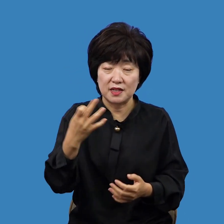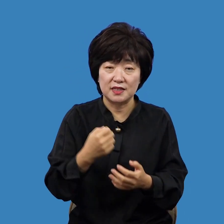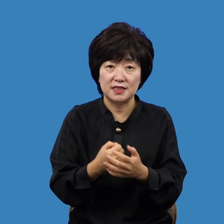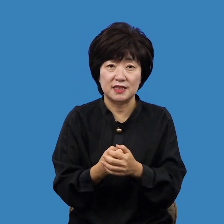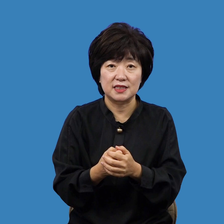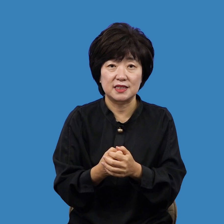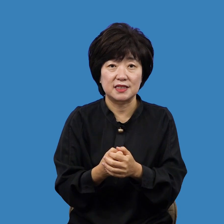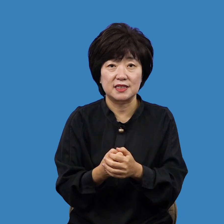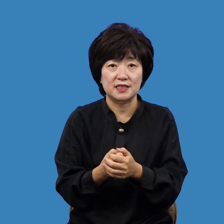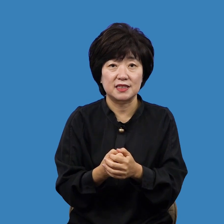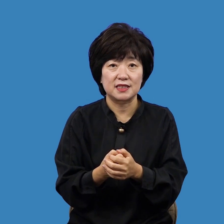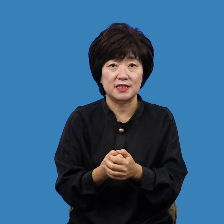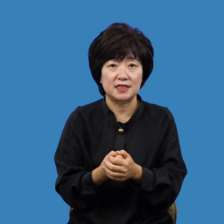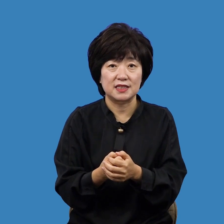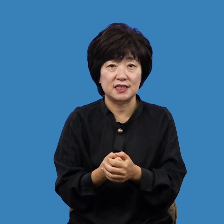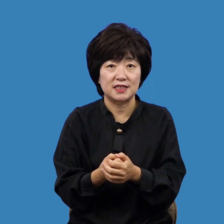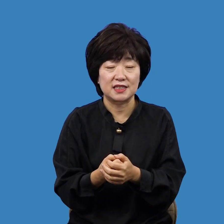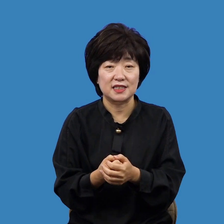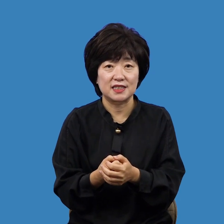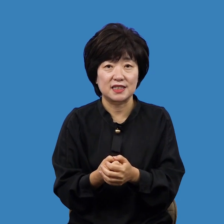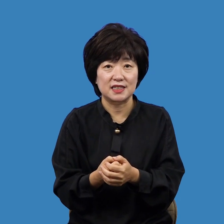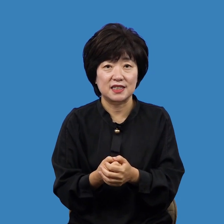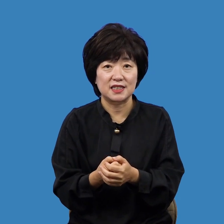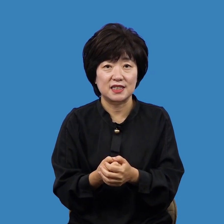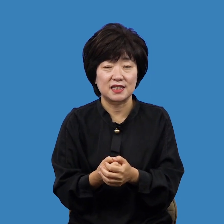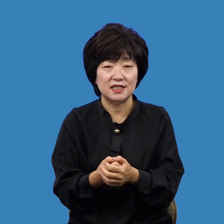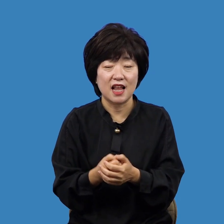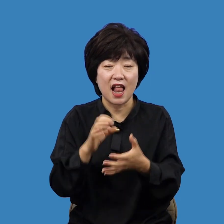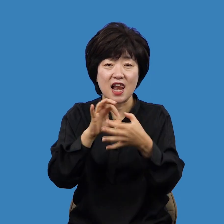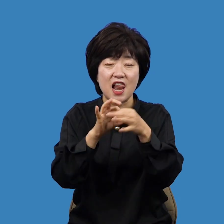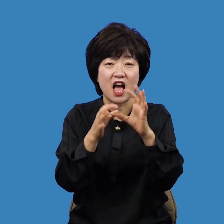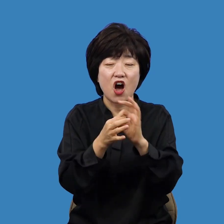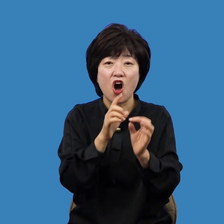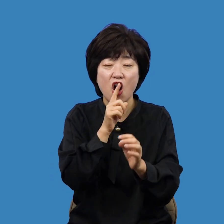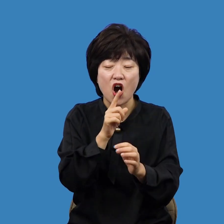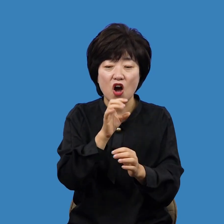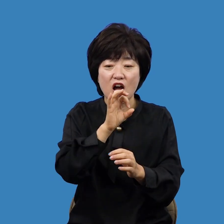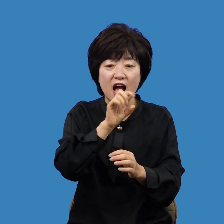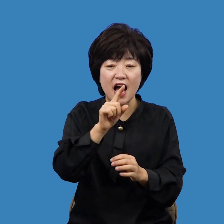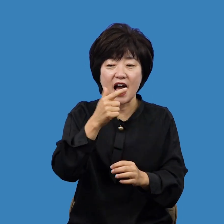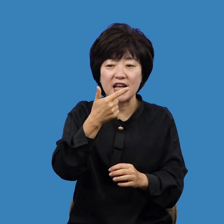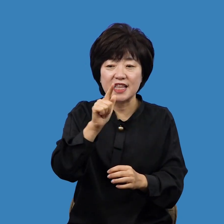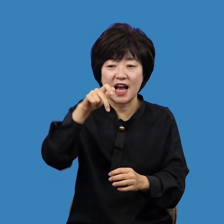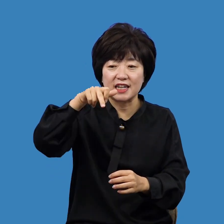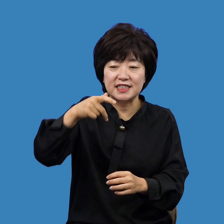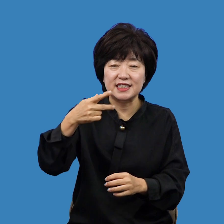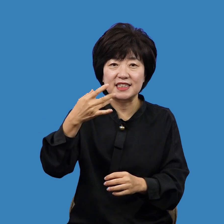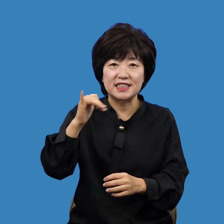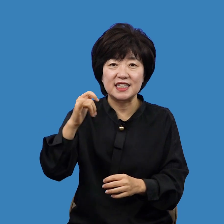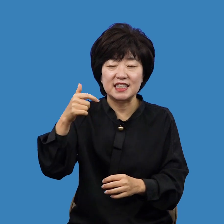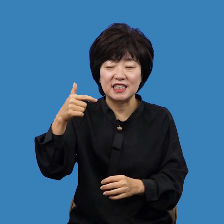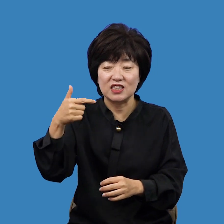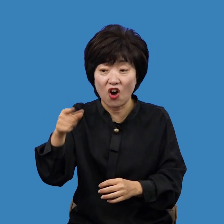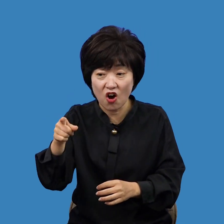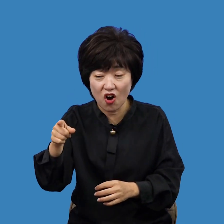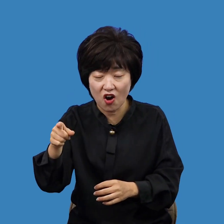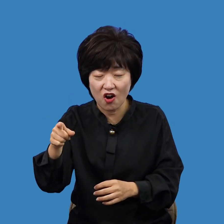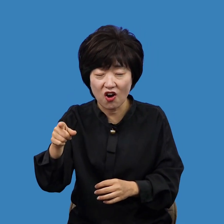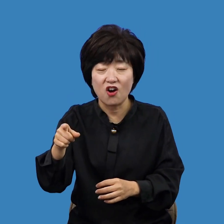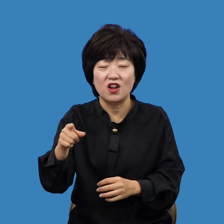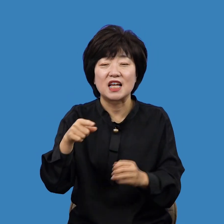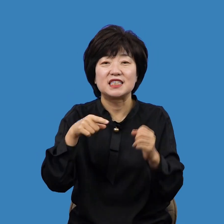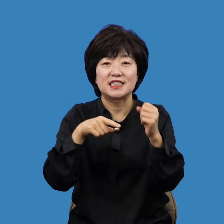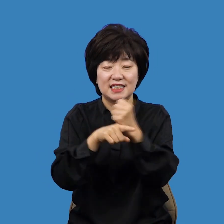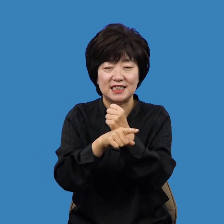번째 것은 그 헬라어 원어로 보면 아나크리노라고 하는 단어인데 이것도 뭐 어원은 비슷한 겁니다.